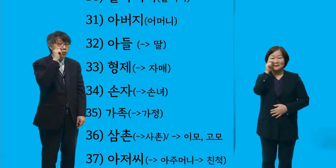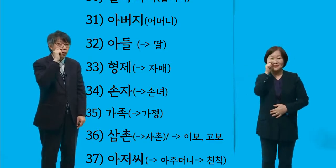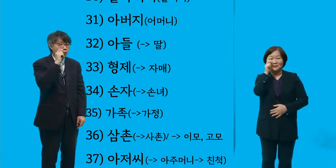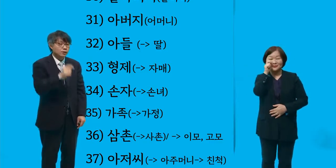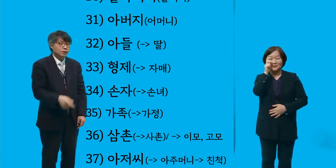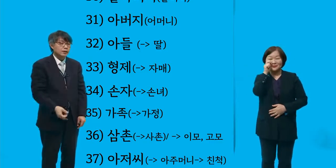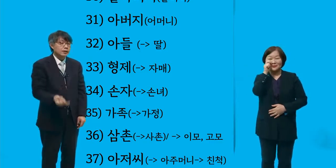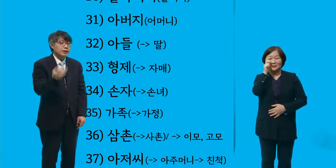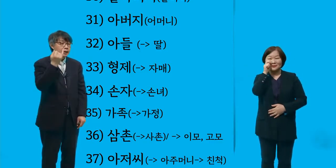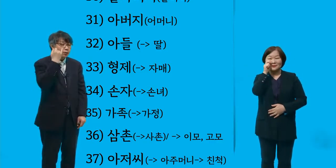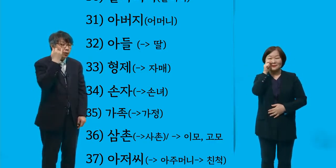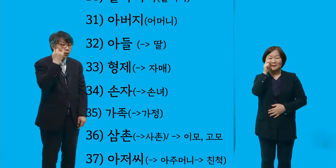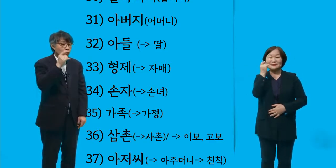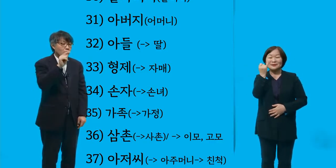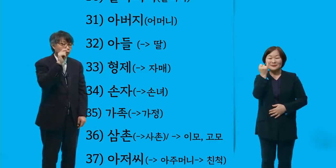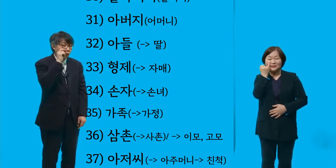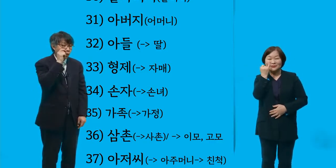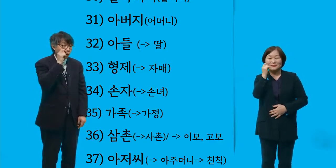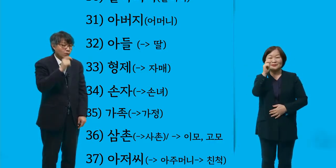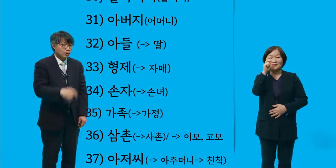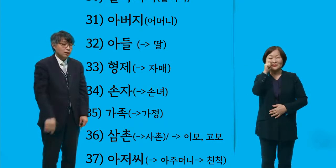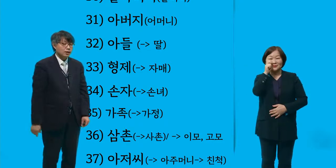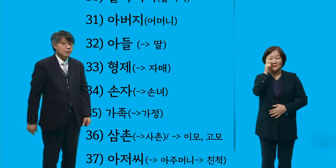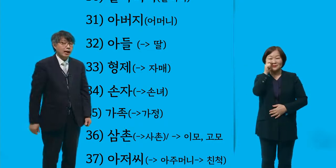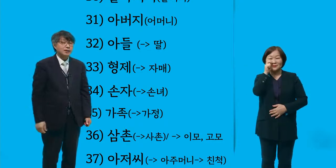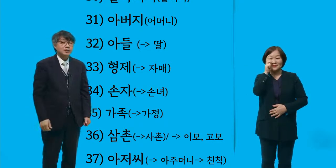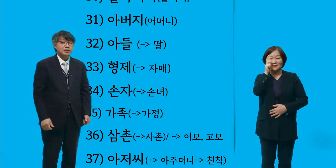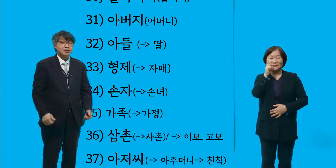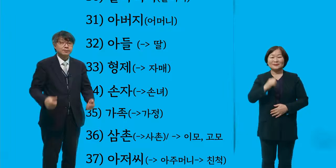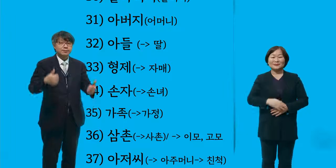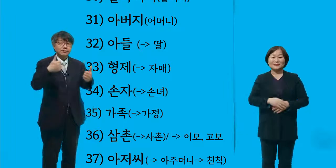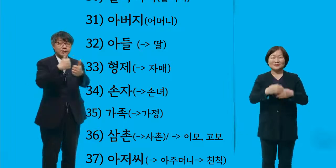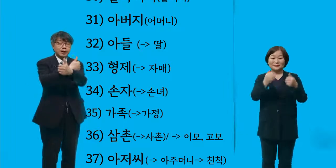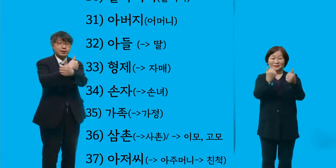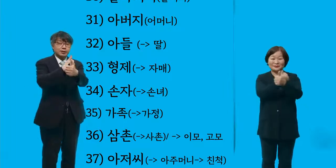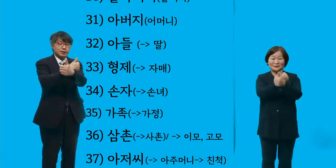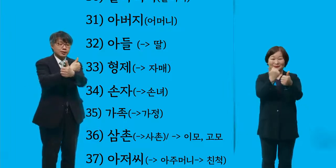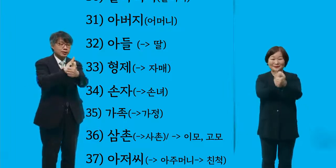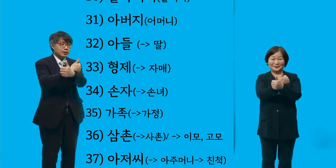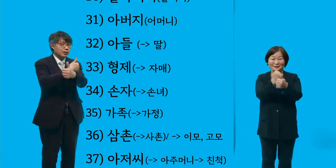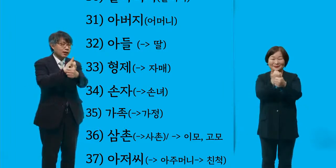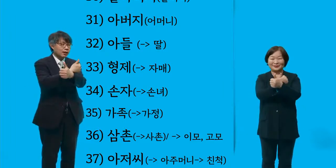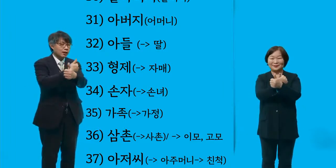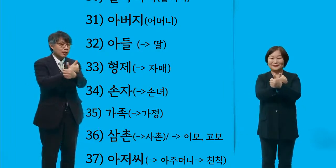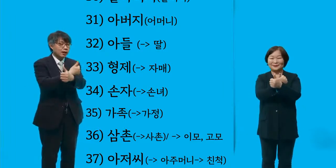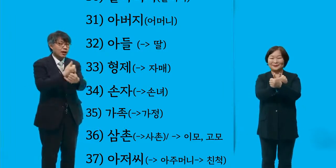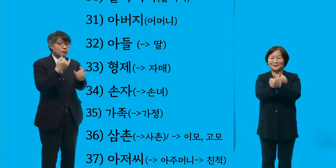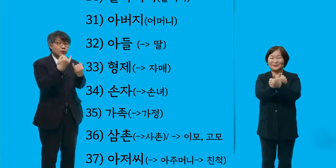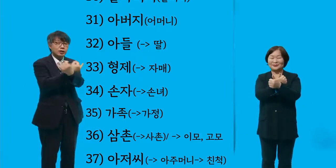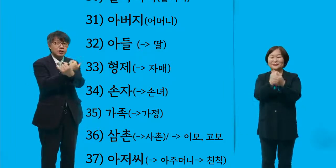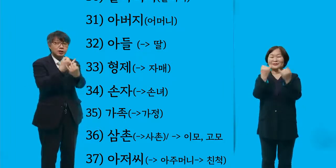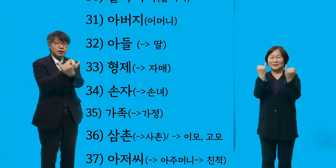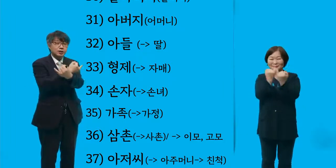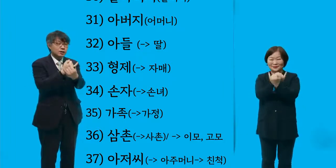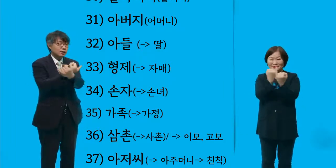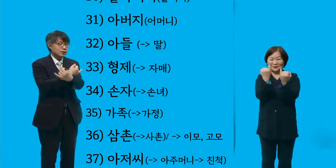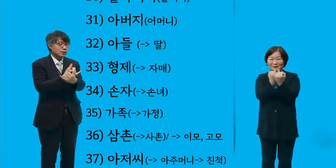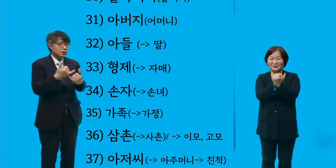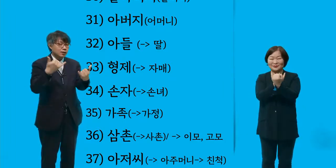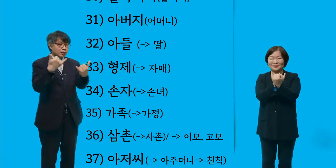고모, 이모, 고모. 그 다음에 아저씨. 자, 아주머니.